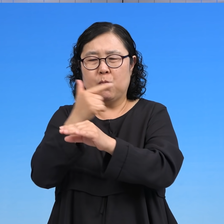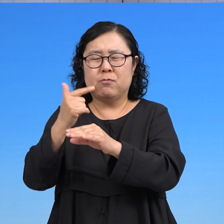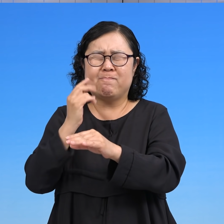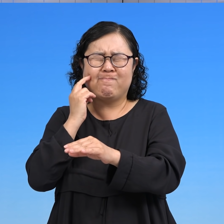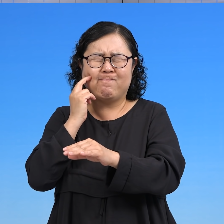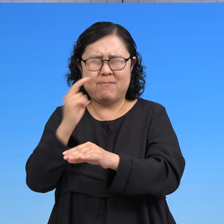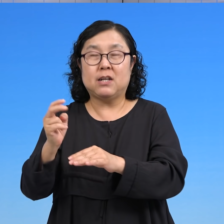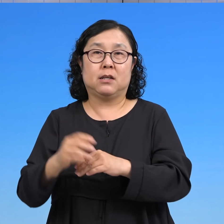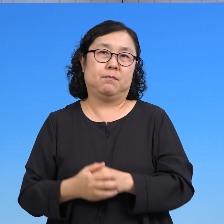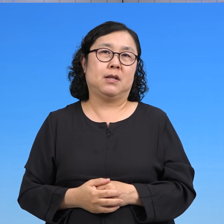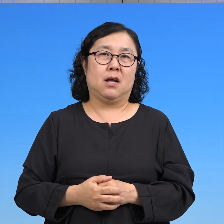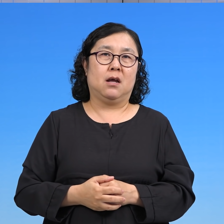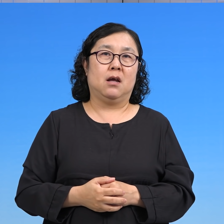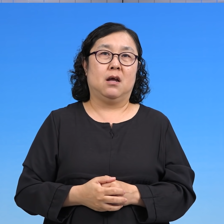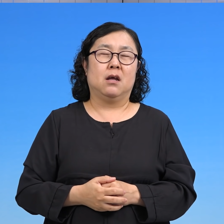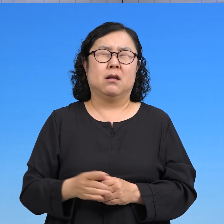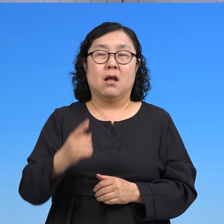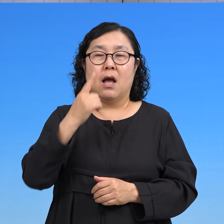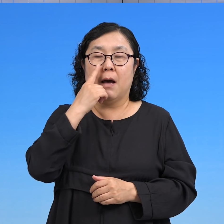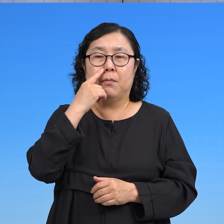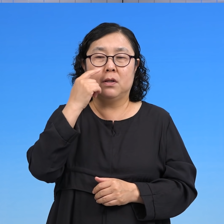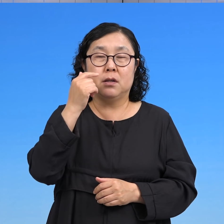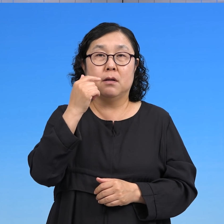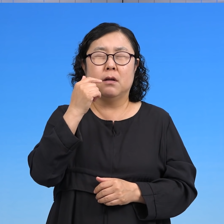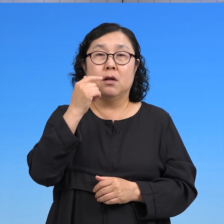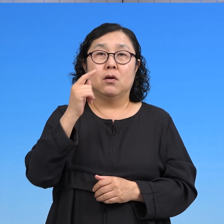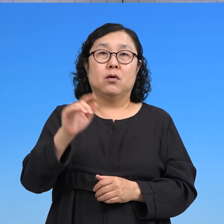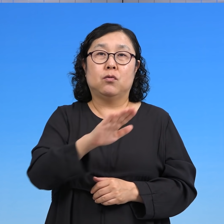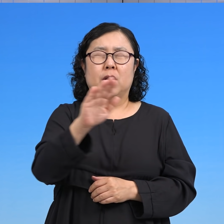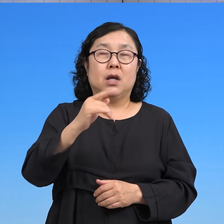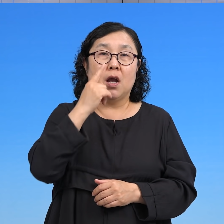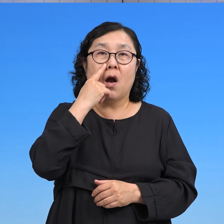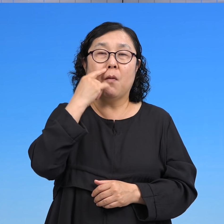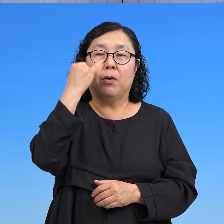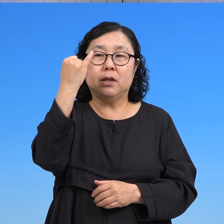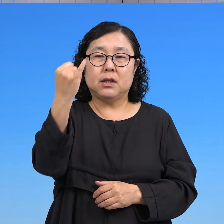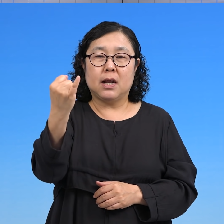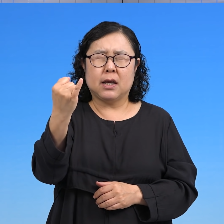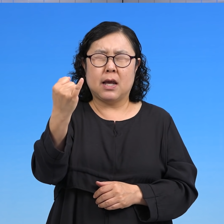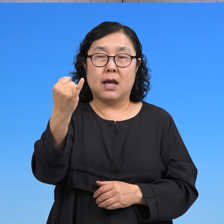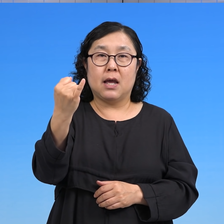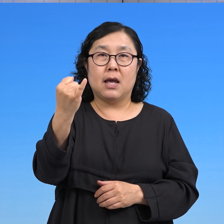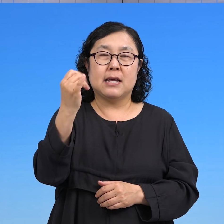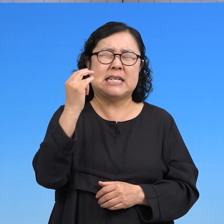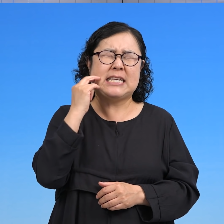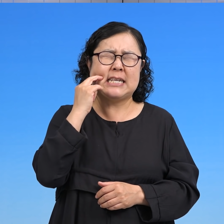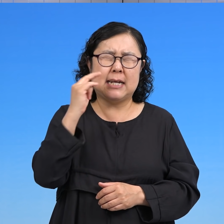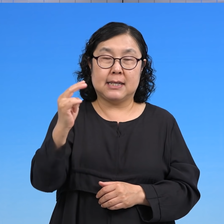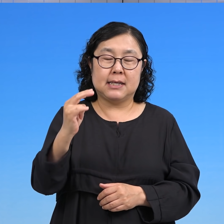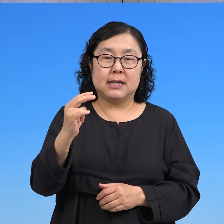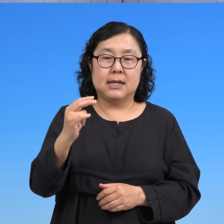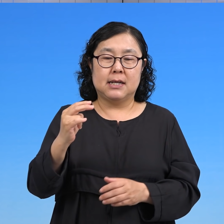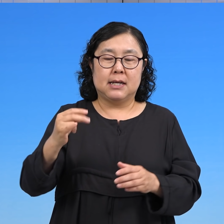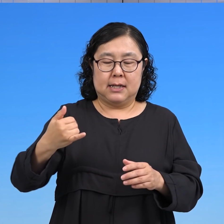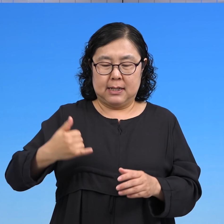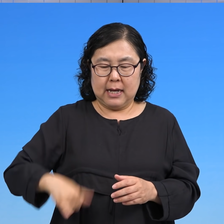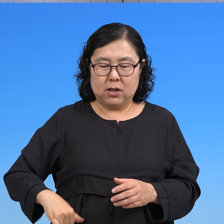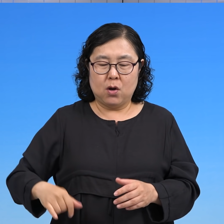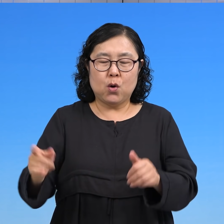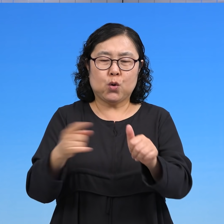현상, 이게요 아버지만 슬프게 하는 게 아니에요. 오늘날 우리 어머니들에게 과도한 자녀 교육의